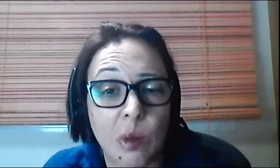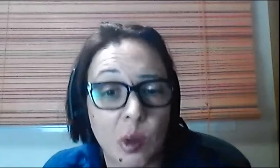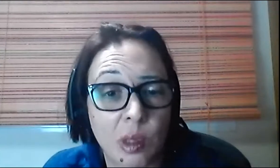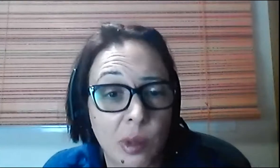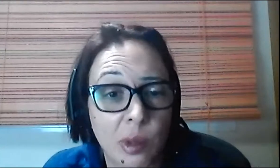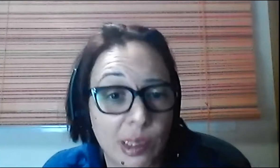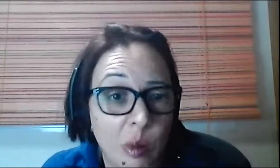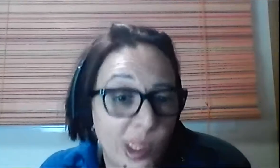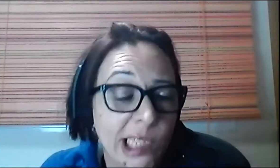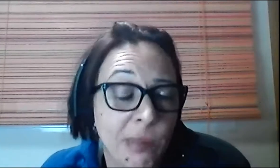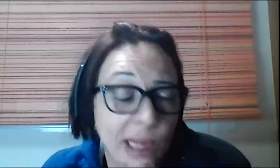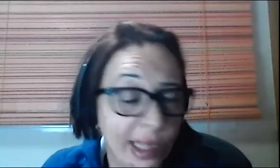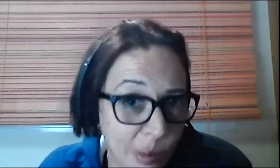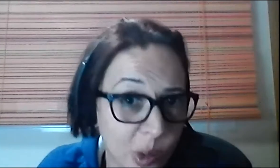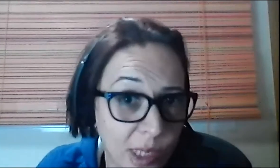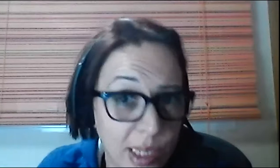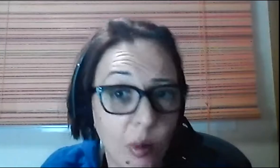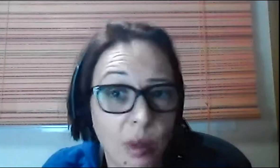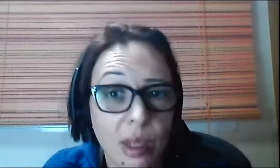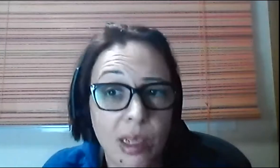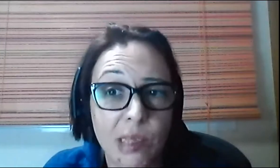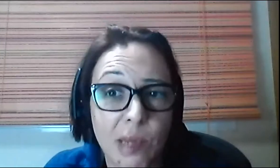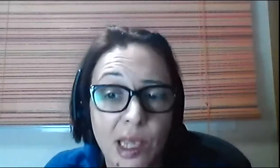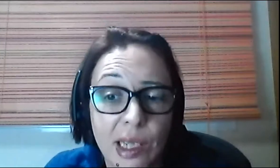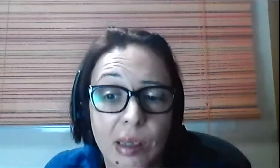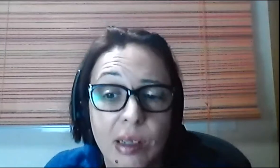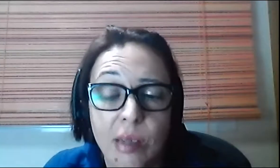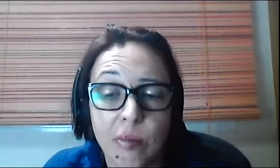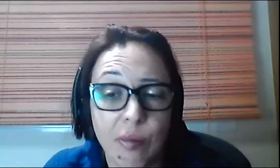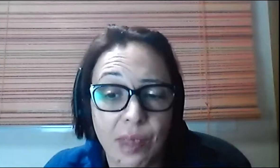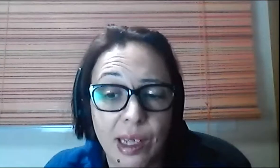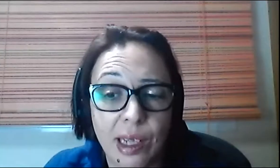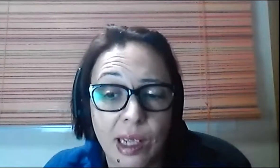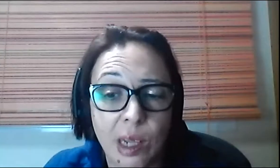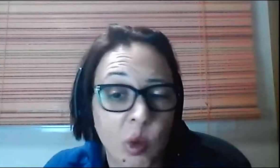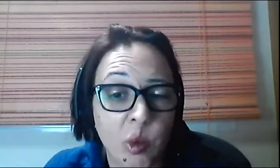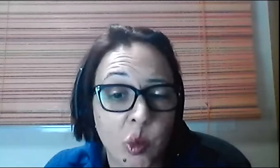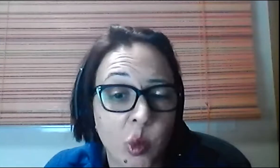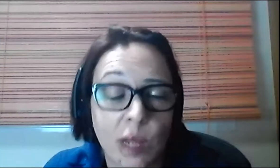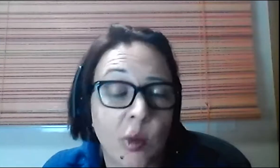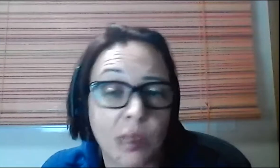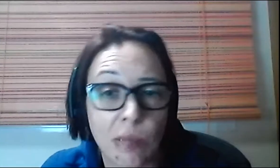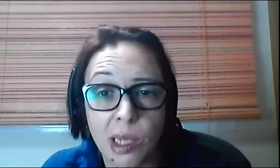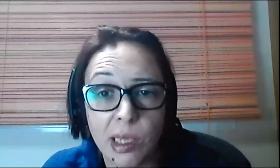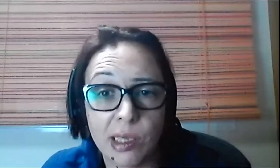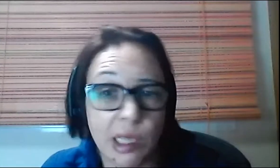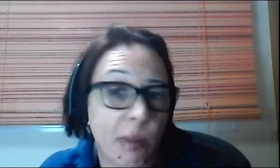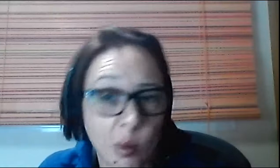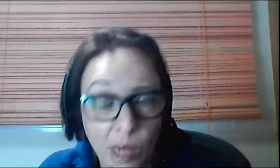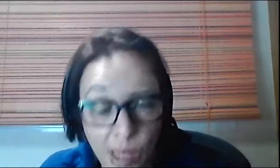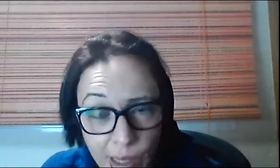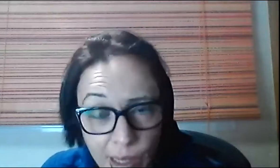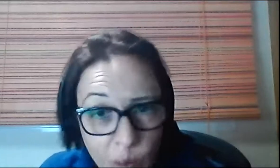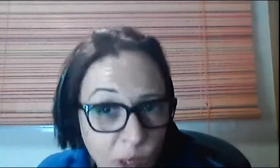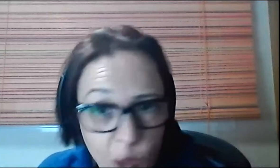y cuando te pones, o al menos las experiencias que hemos tenido, es verdad que el único futuro que contemplan es acabar en